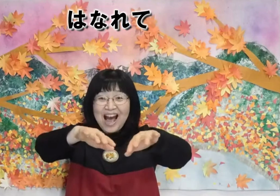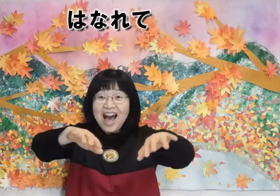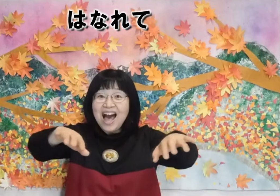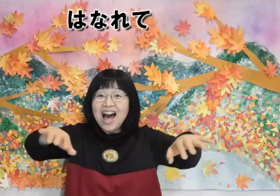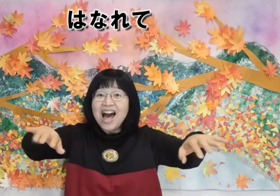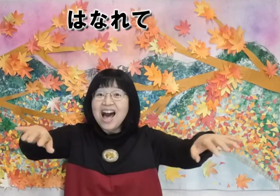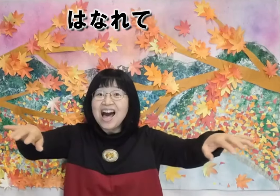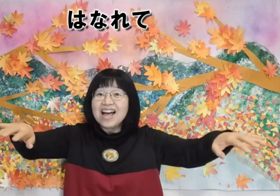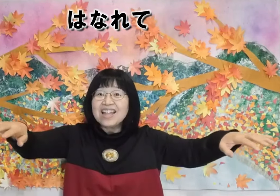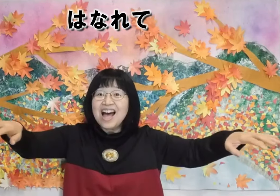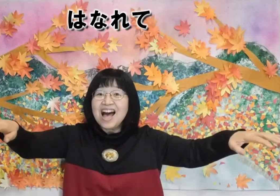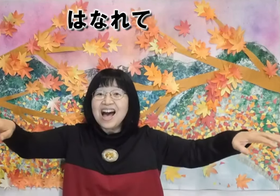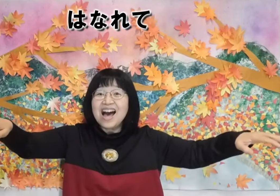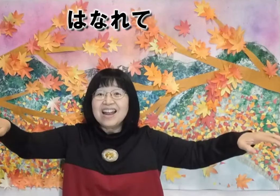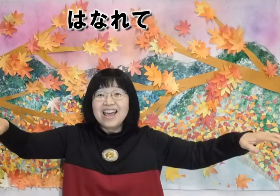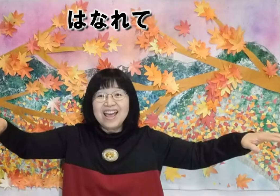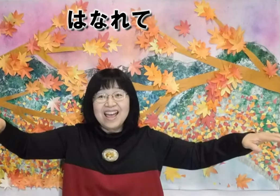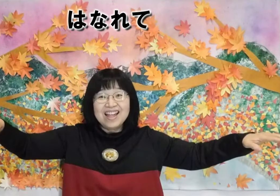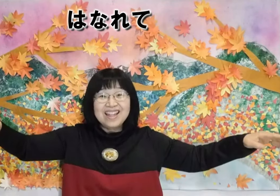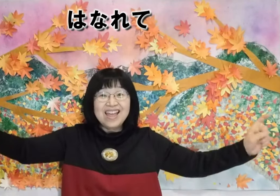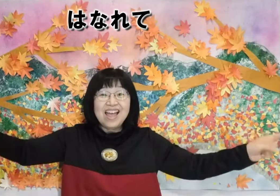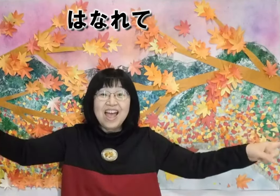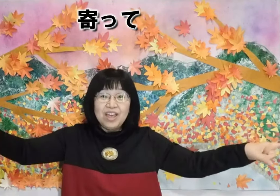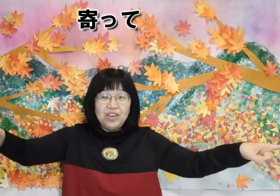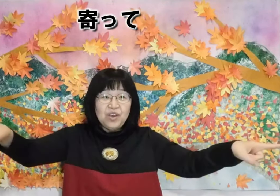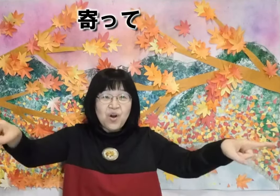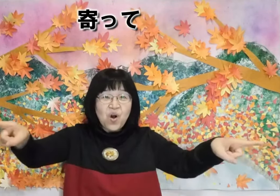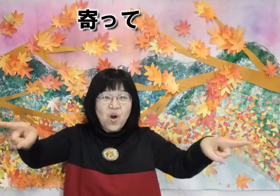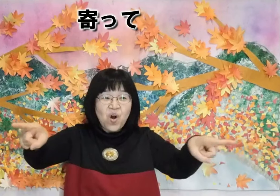離れて寄